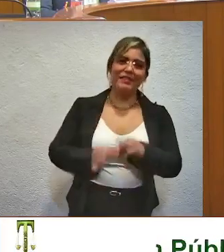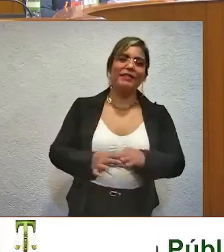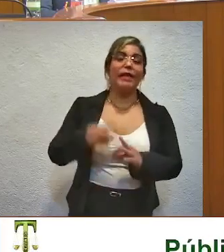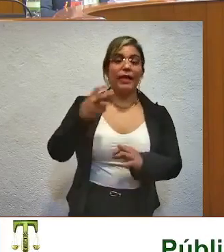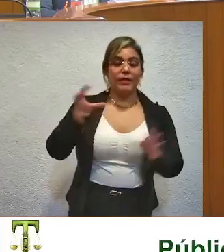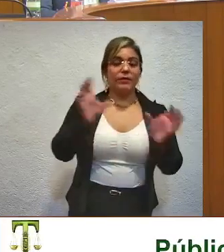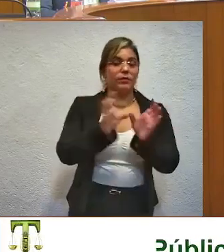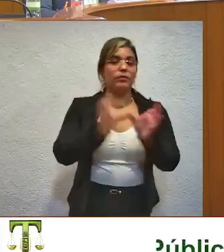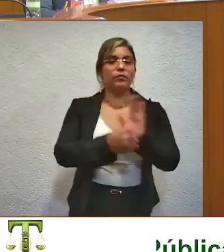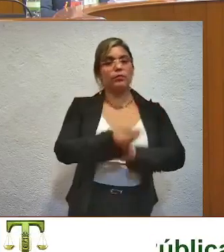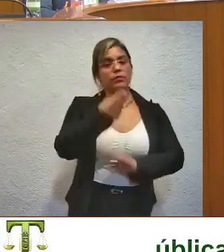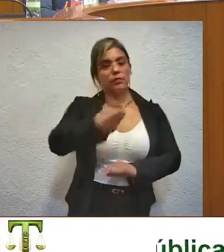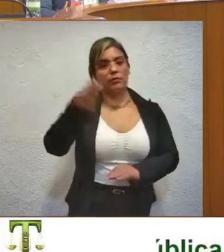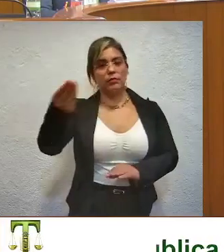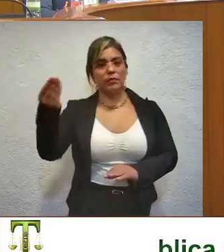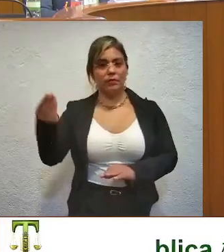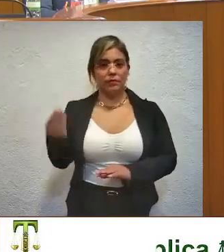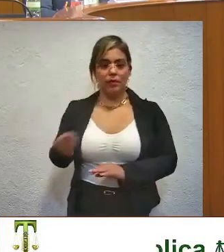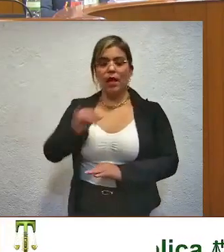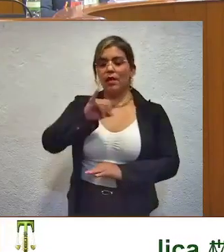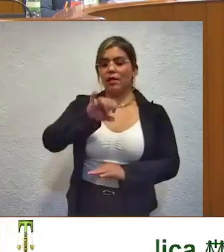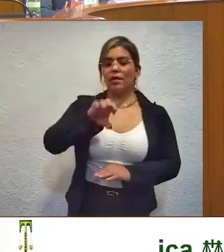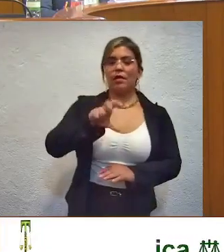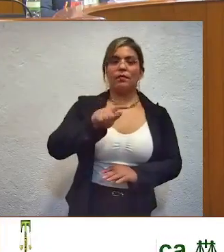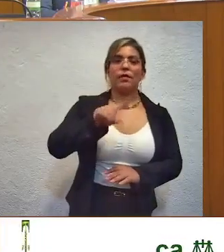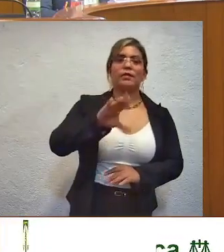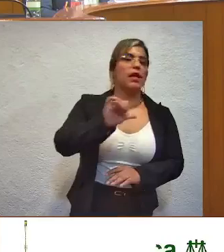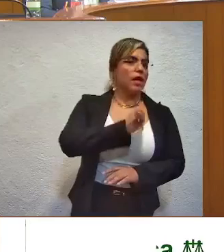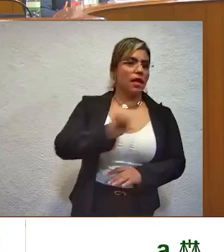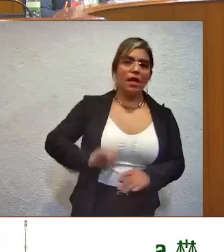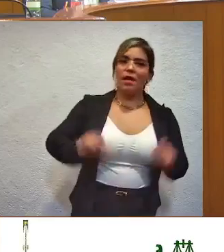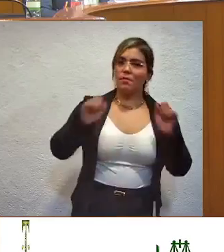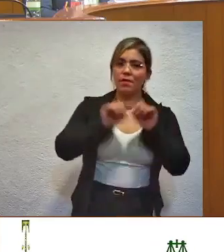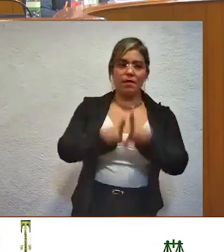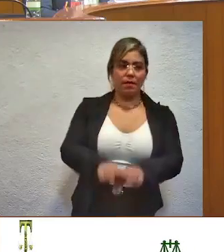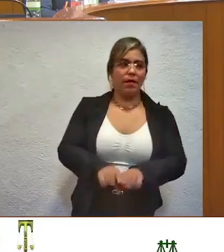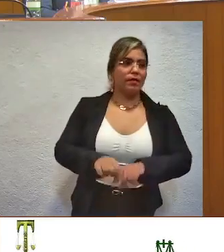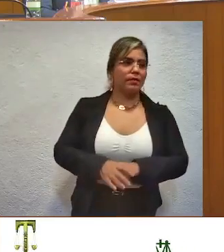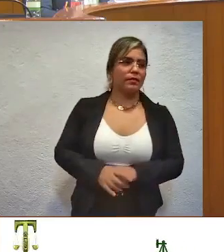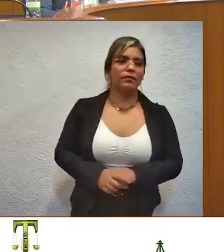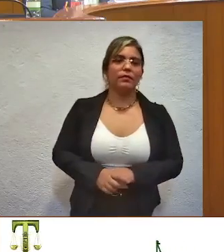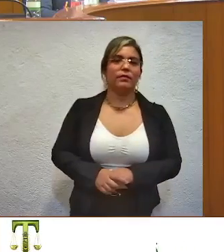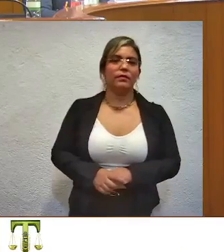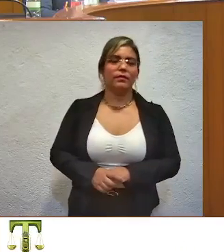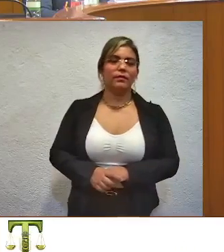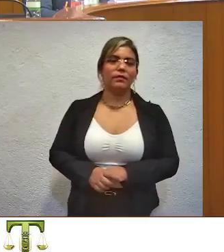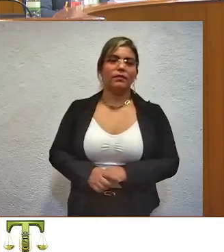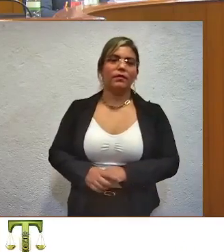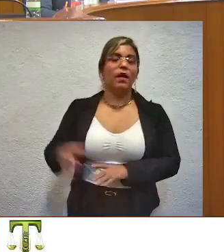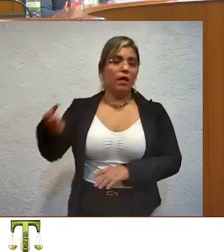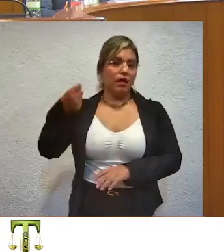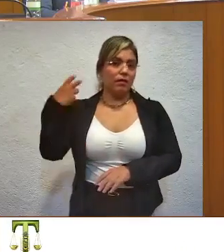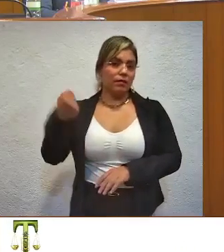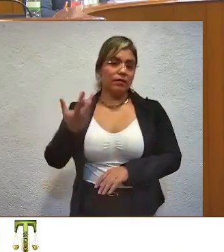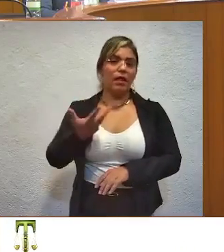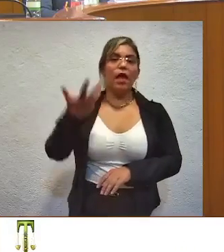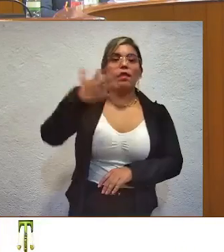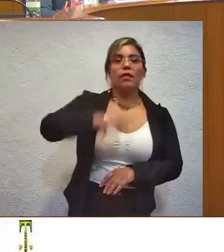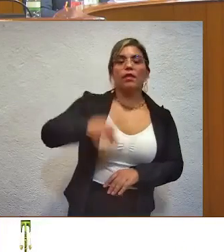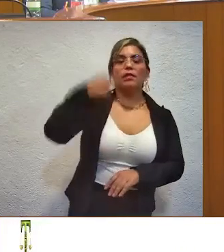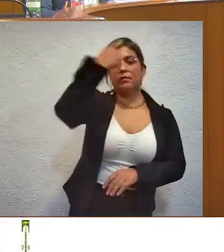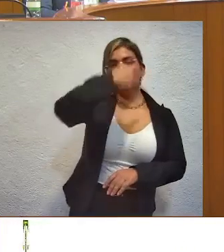convocatoria, otorgados tanto al Instituto Electoral como al Ayuntamiento. Respecto a la asamblea, inició a las 10 horas,